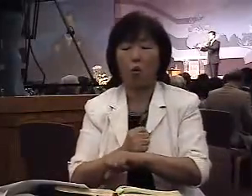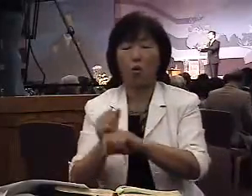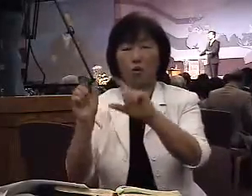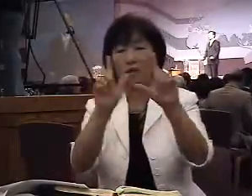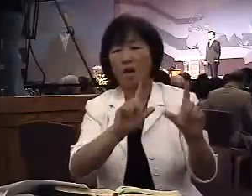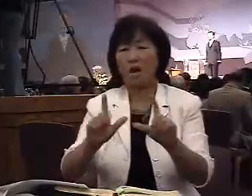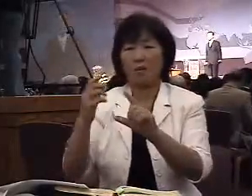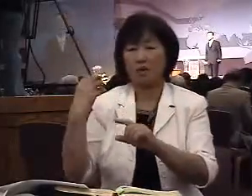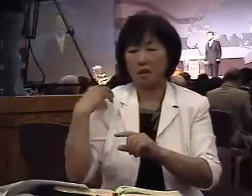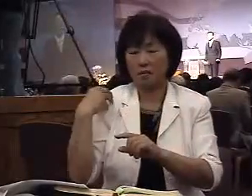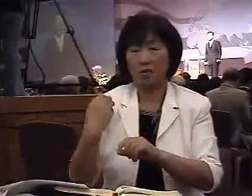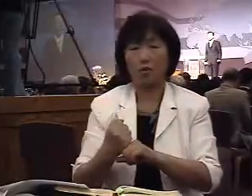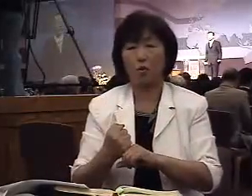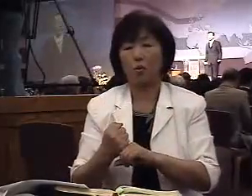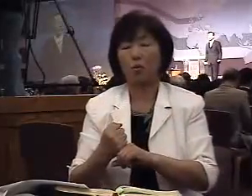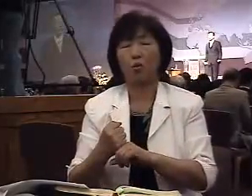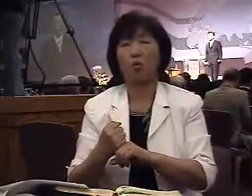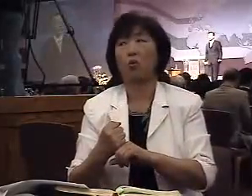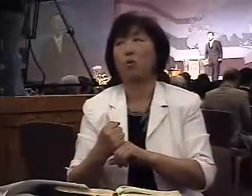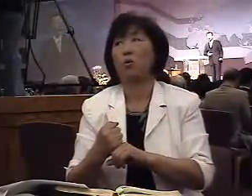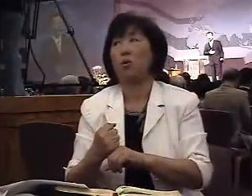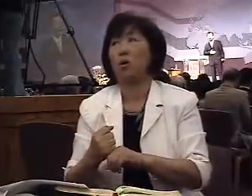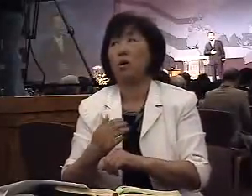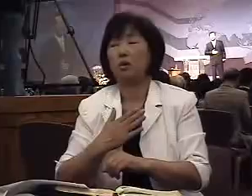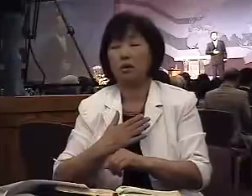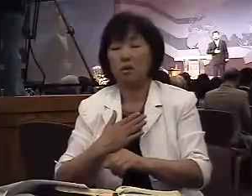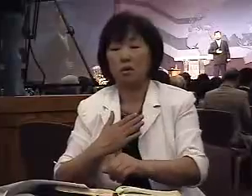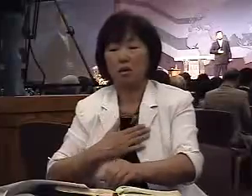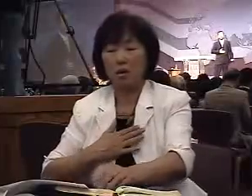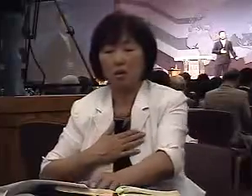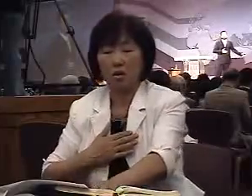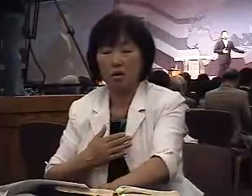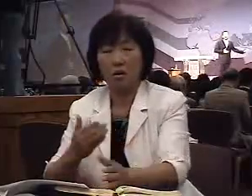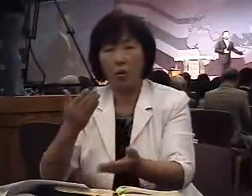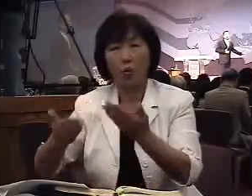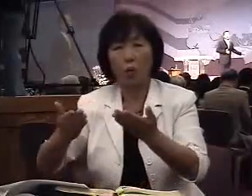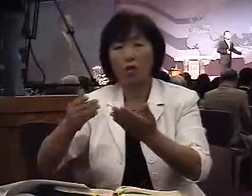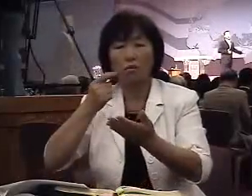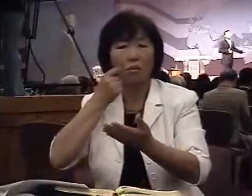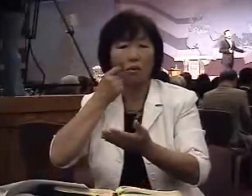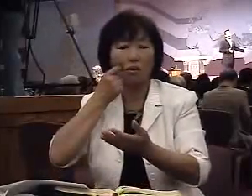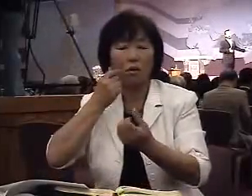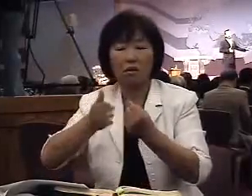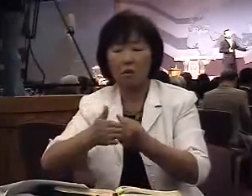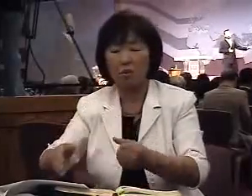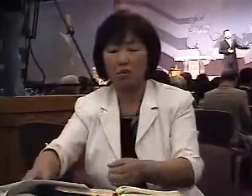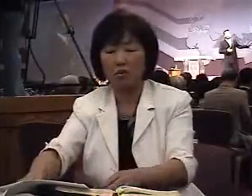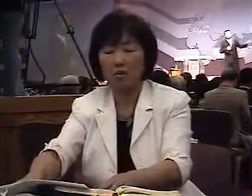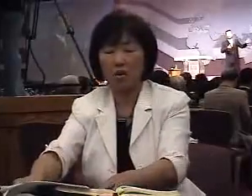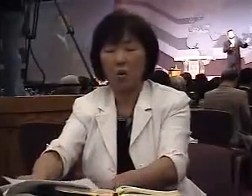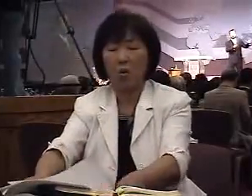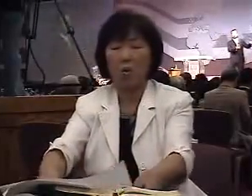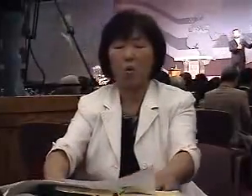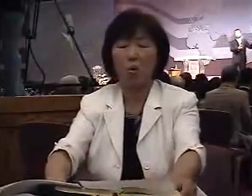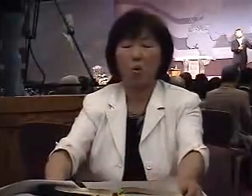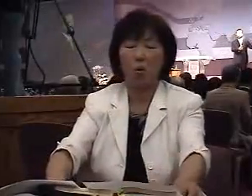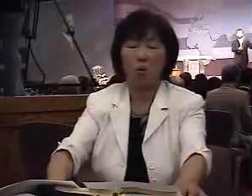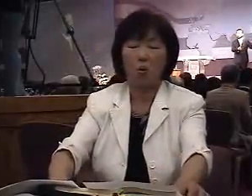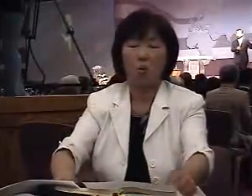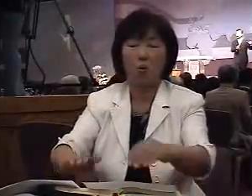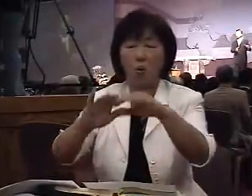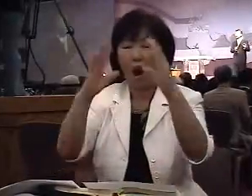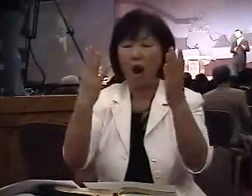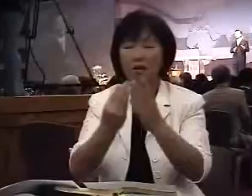삶을 책임지시겠다는 말씀입니다. 내가 컨트롤하지 못하는 것 때문에 완전히 거기에